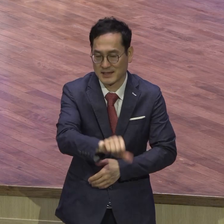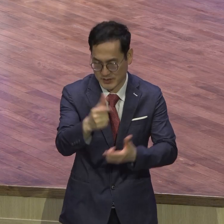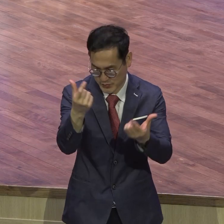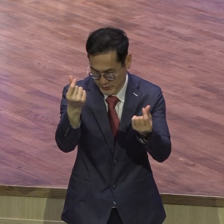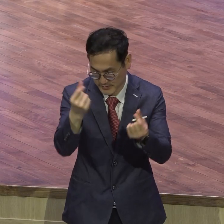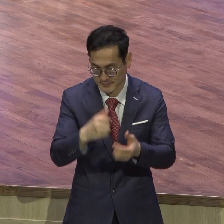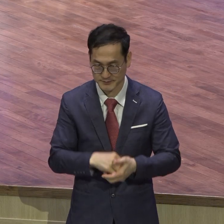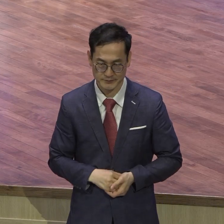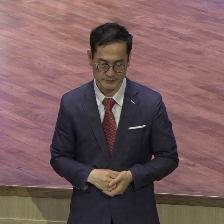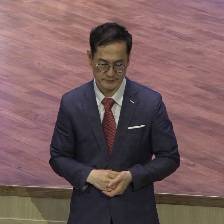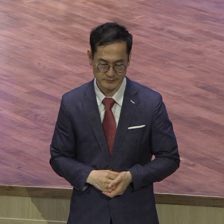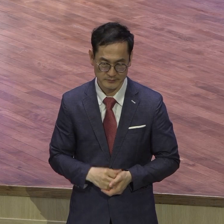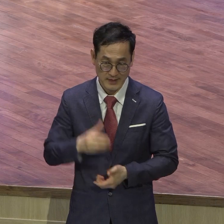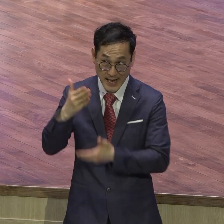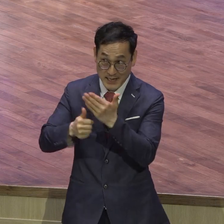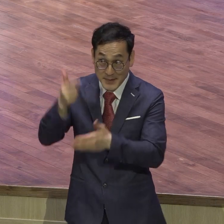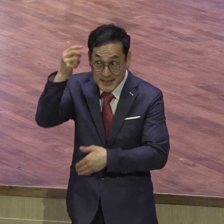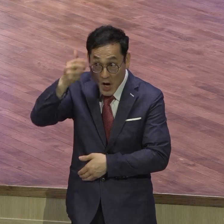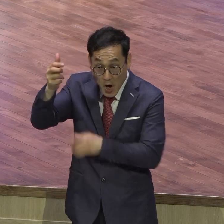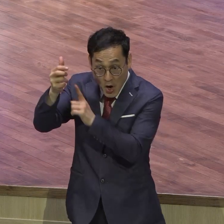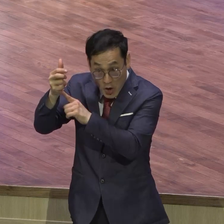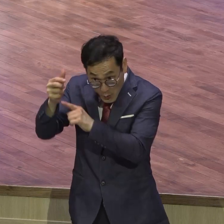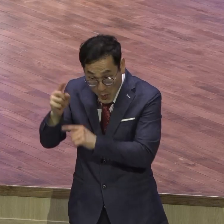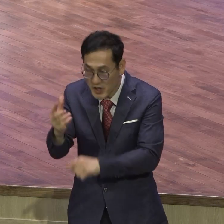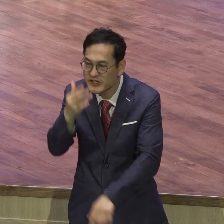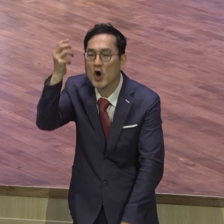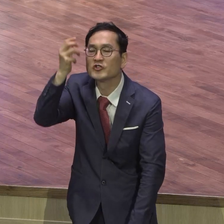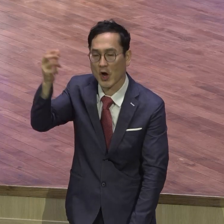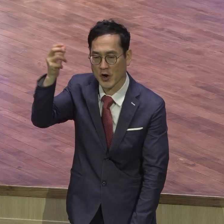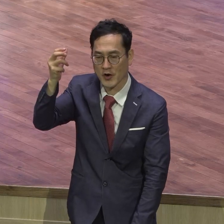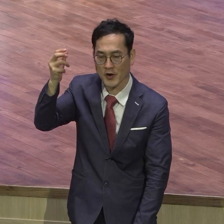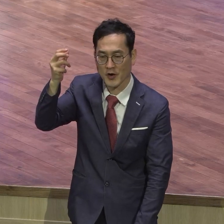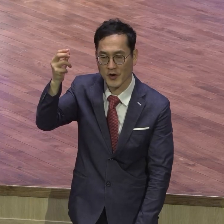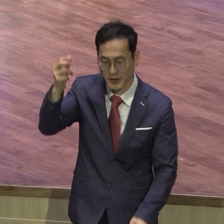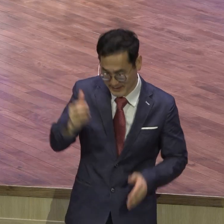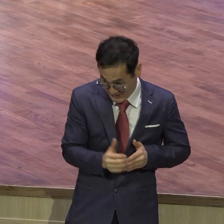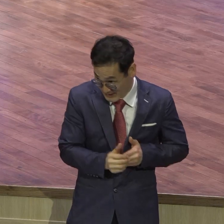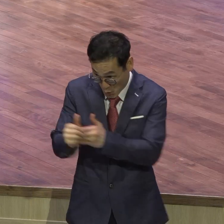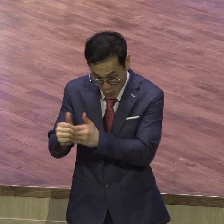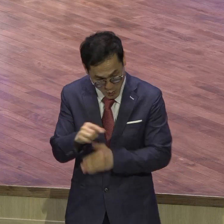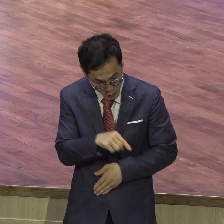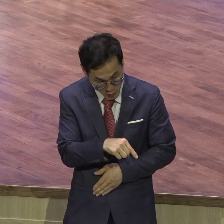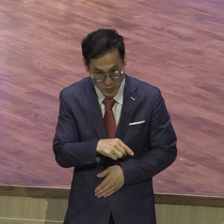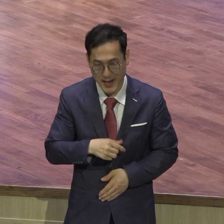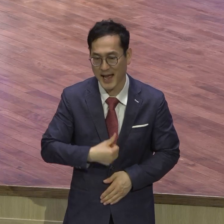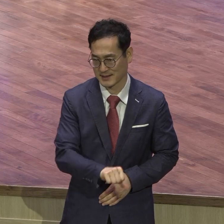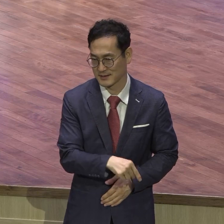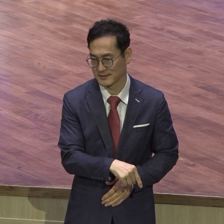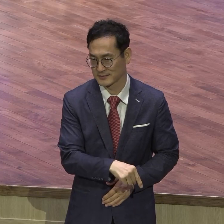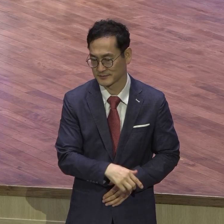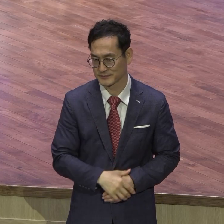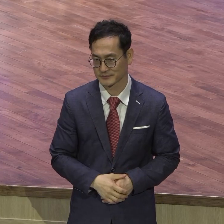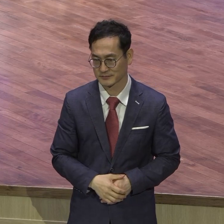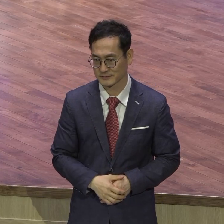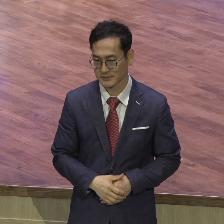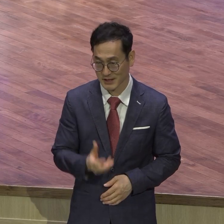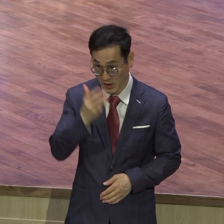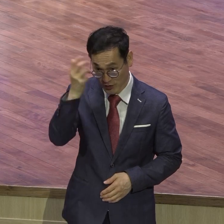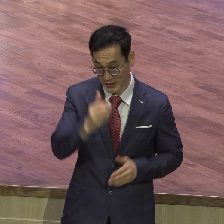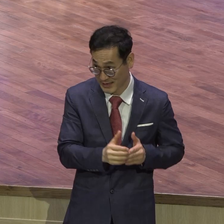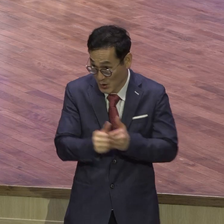하나님의 영이 뭐요? 성령이요 성령 인도 받는 사람은 하나님 아들이라 성령 인도는 구원받은 하나님